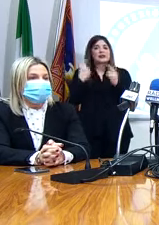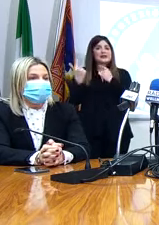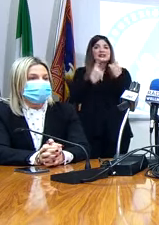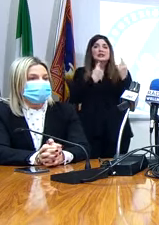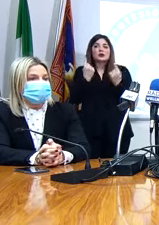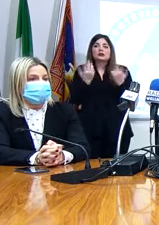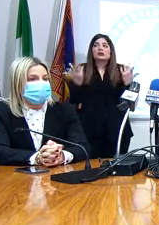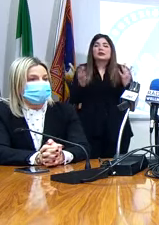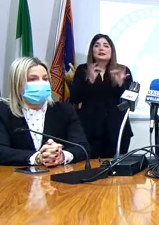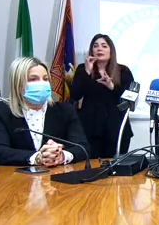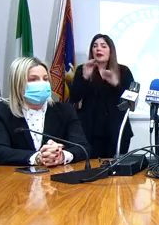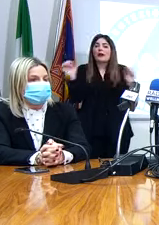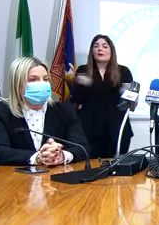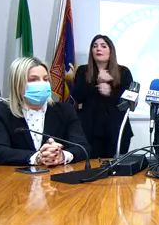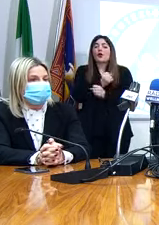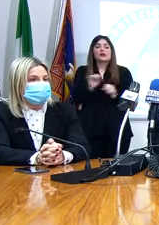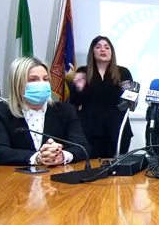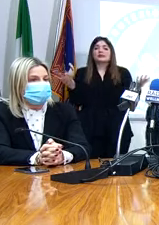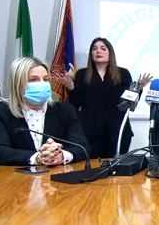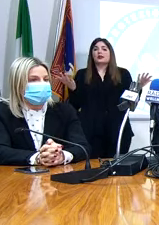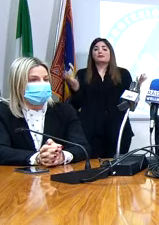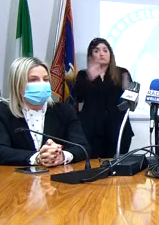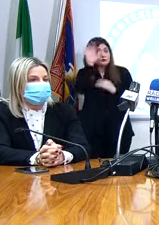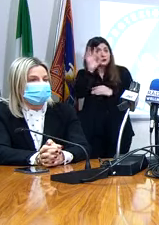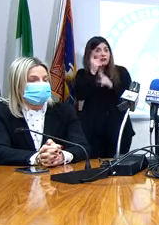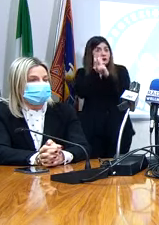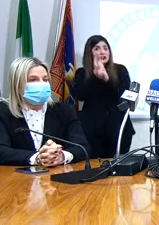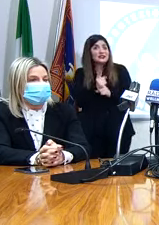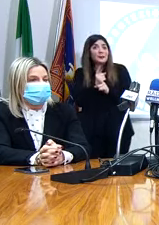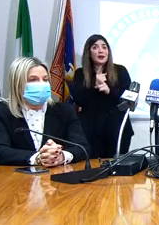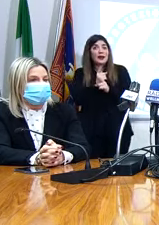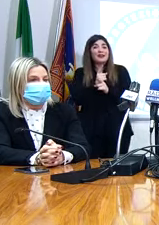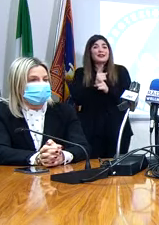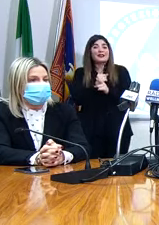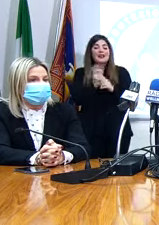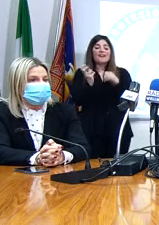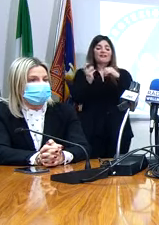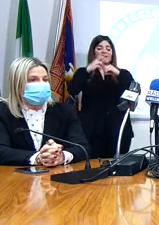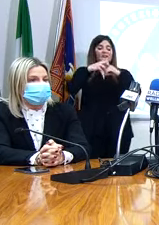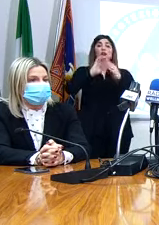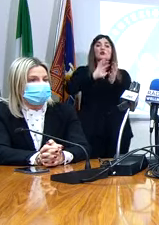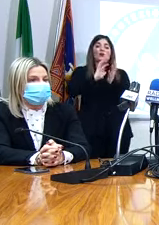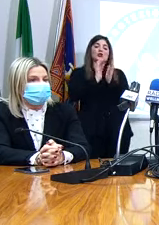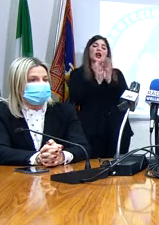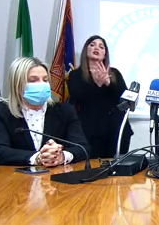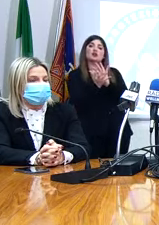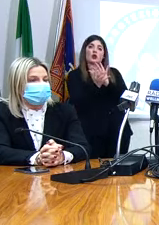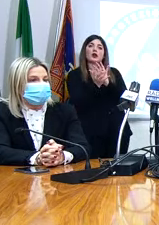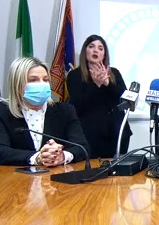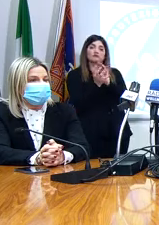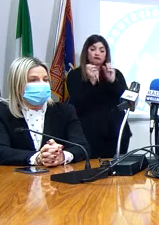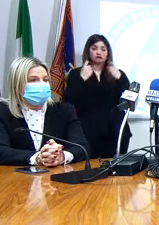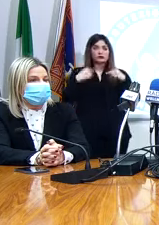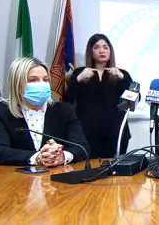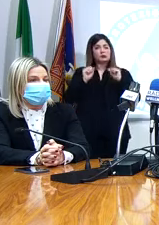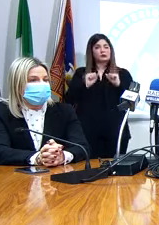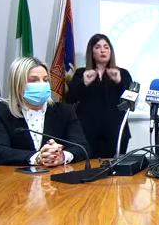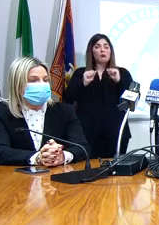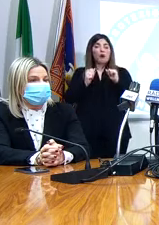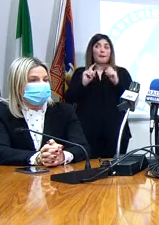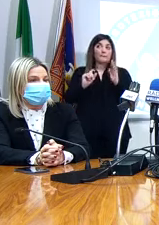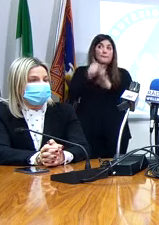dalla mutazione presente in quella realtà. Ad esempio, sono convinto che la mutazione abbia pesato tanto nella prima fase. Di certo